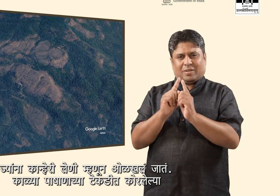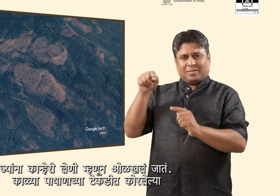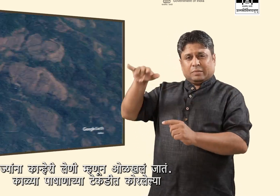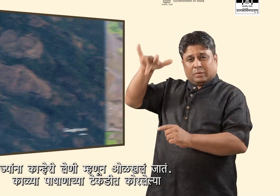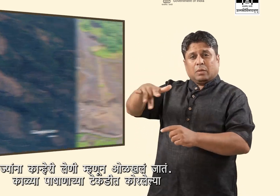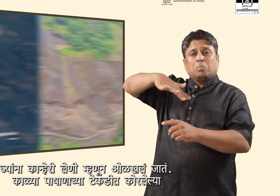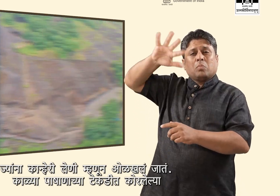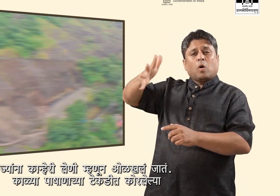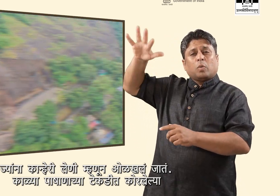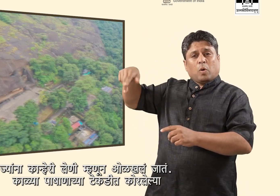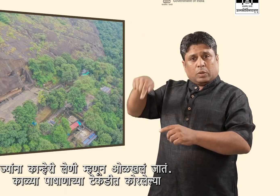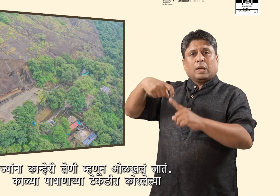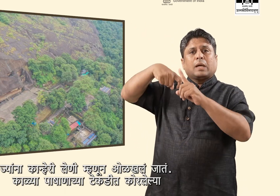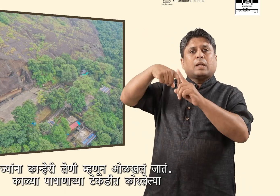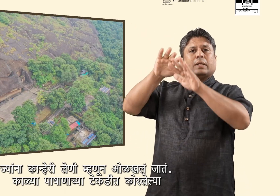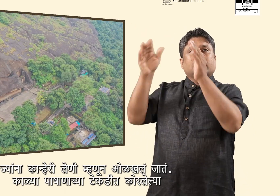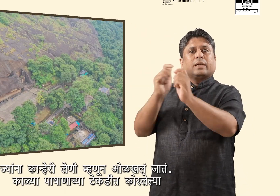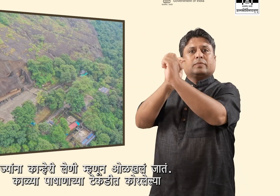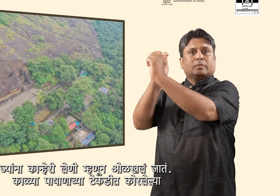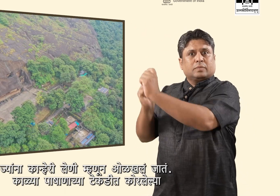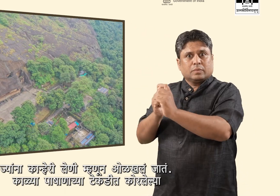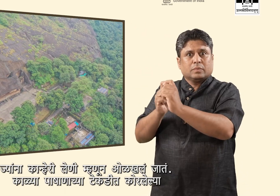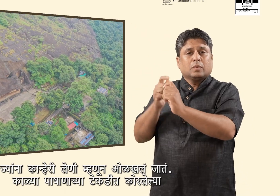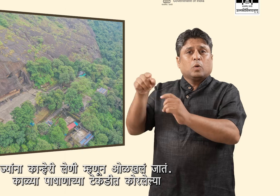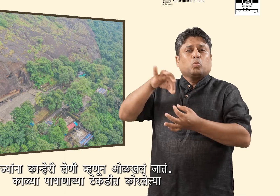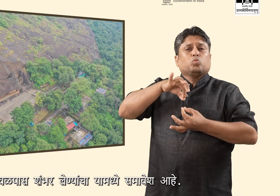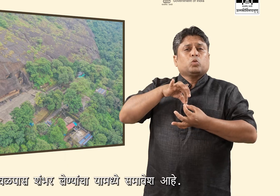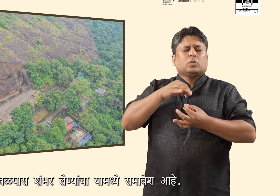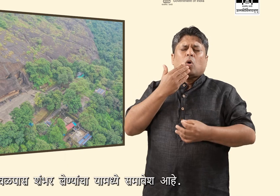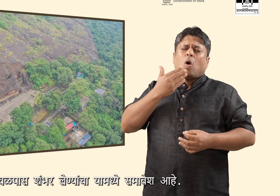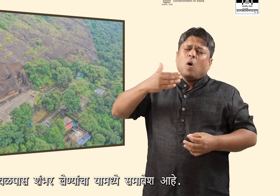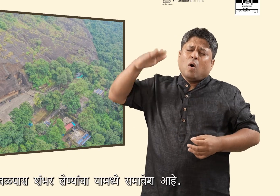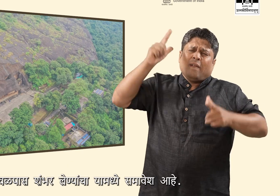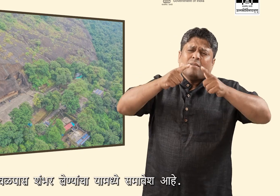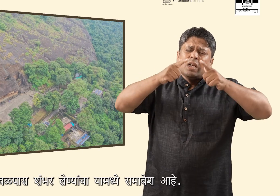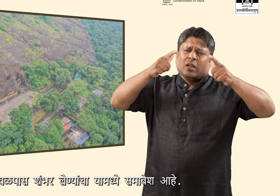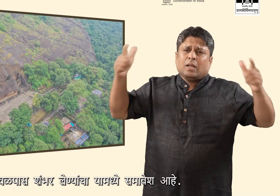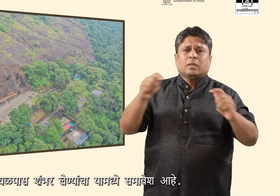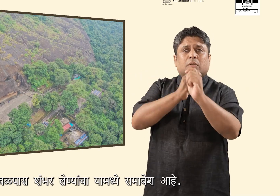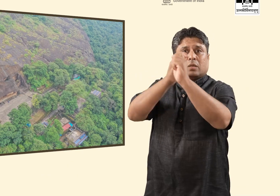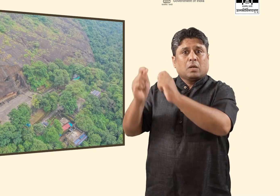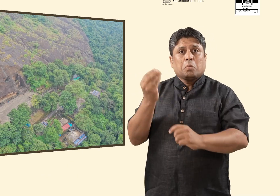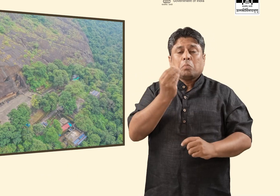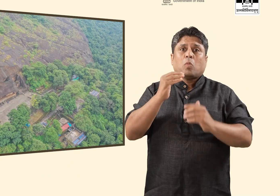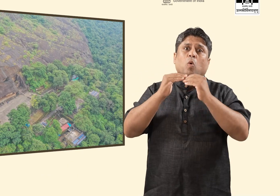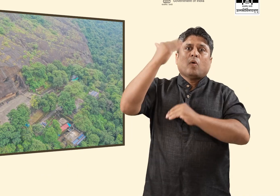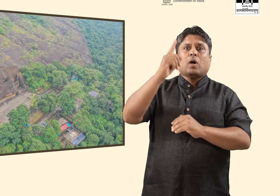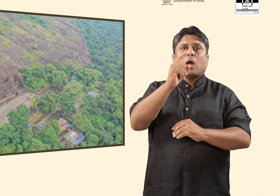म्हणून ओळखलं जातं. काळ्या पाषाणाच्या टेकडीत कोरलेल्या जवळपास 100 लेण्यांचा यामध्ये समावेश आहे.